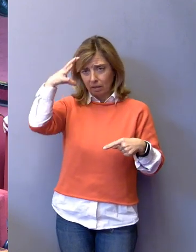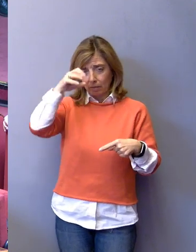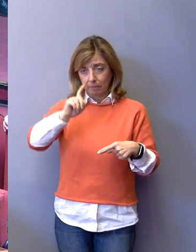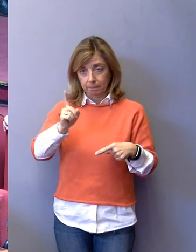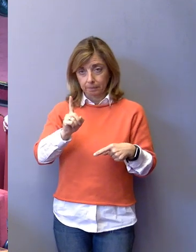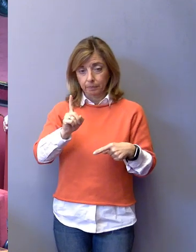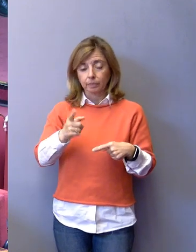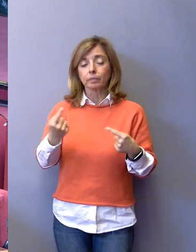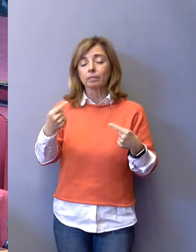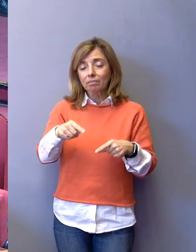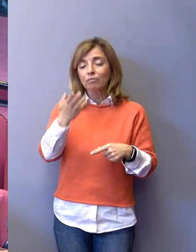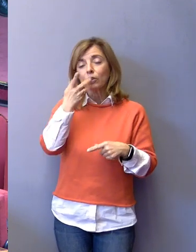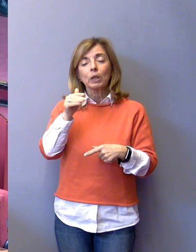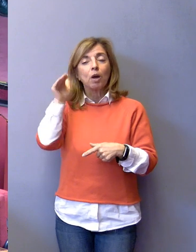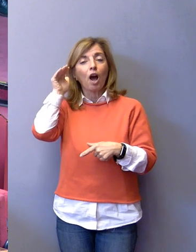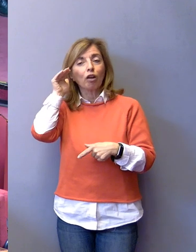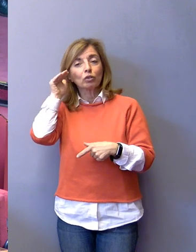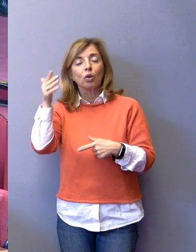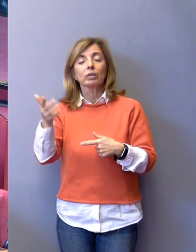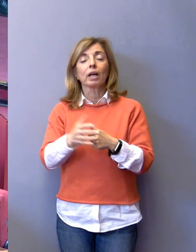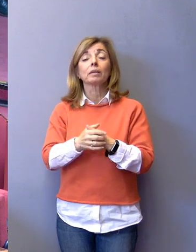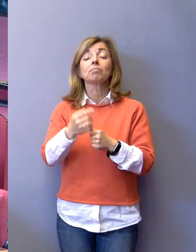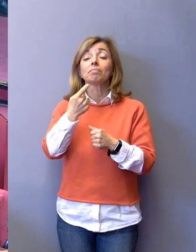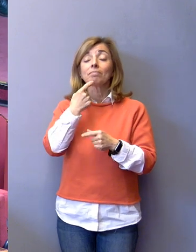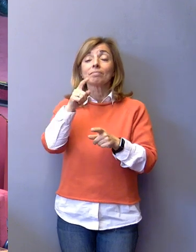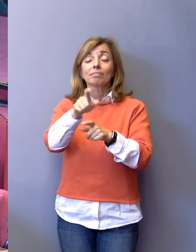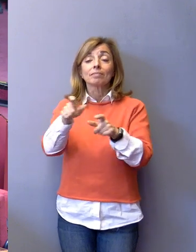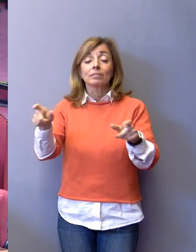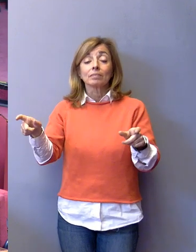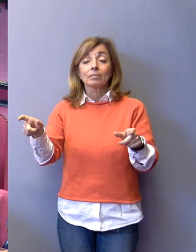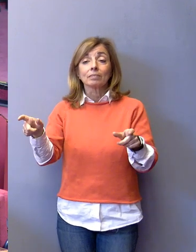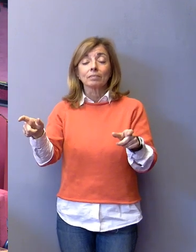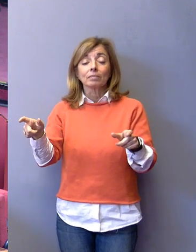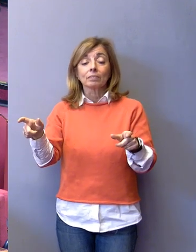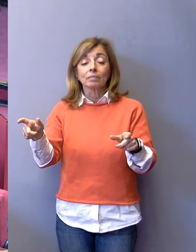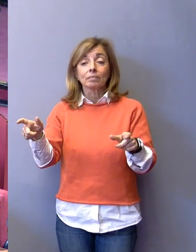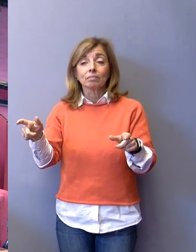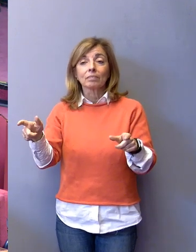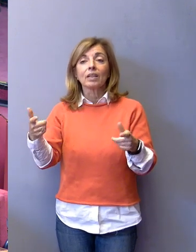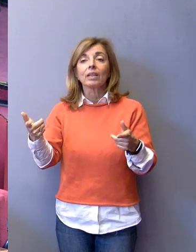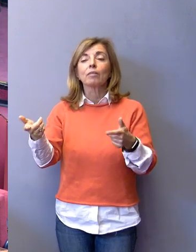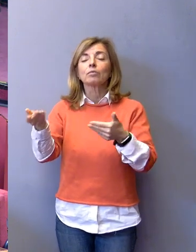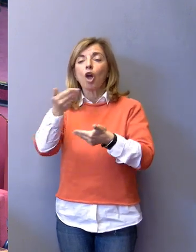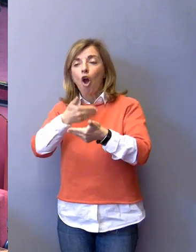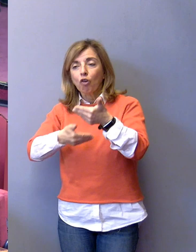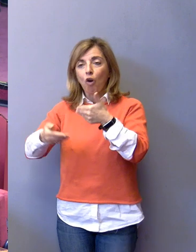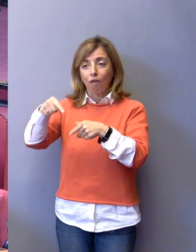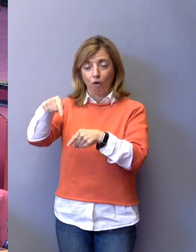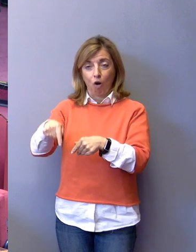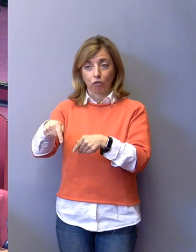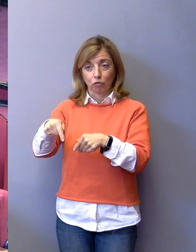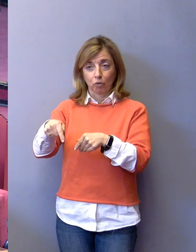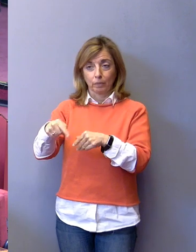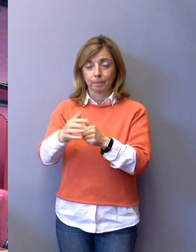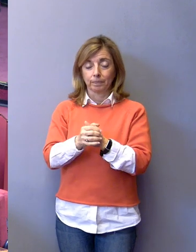ascoltare e sentire quelli che in qualche modo sono i soggetti coinvolti e quindi con